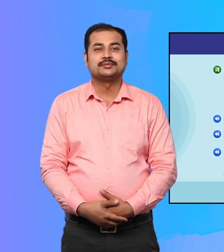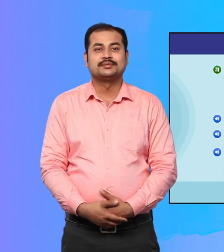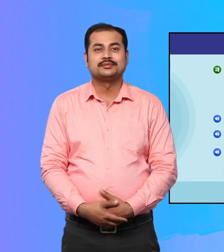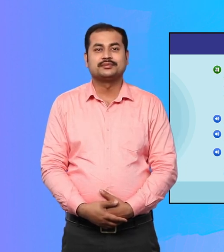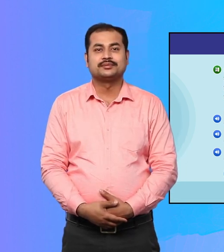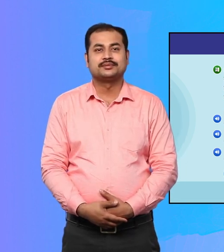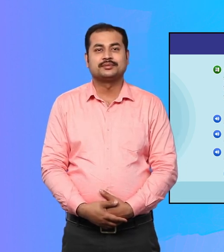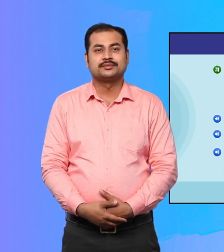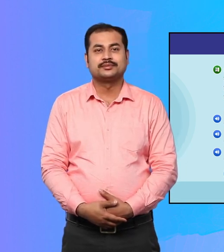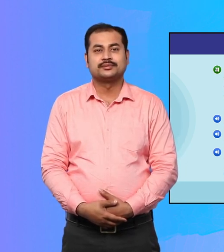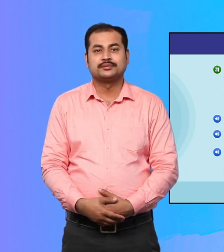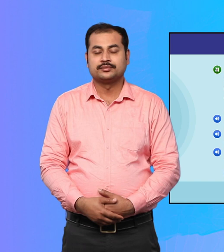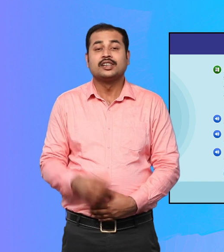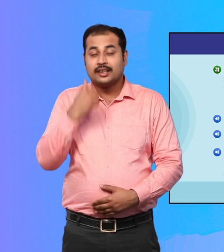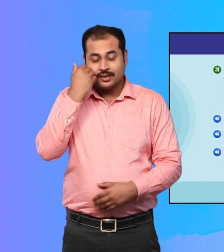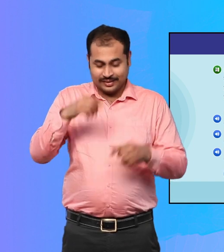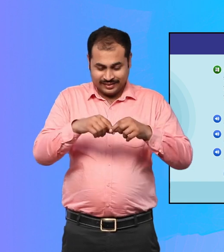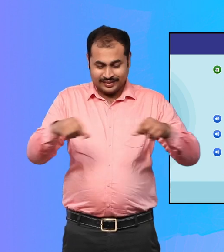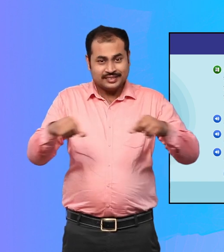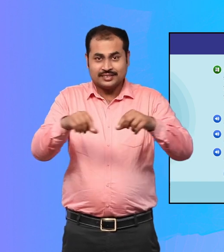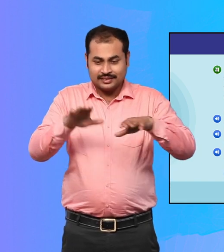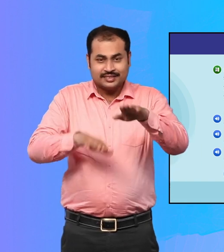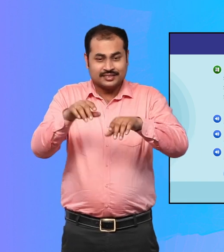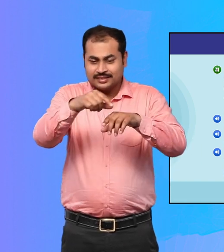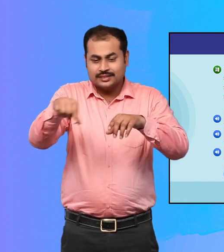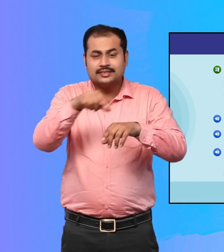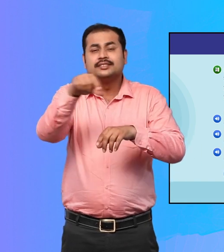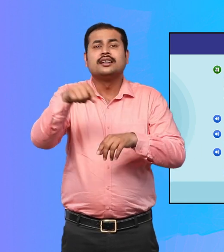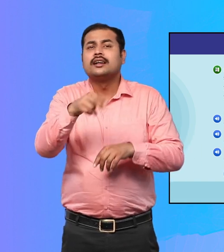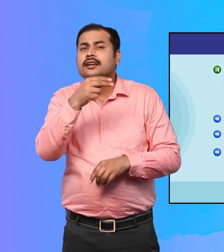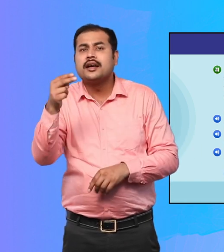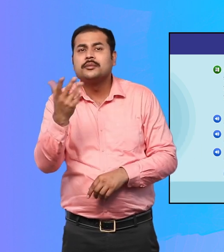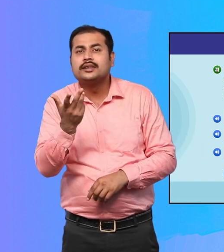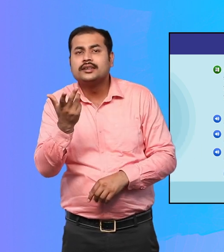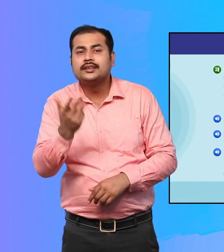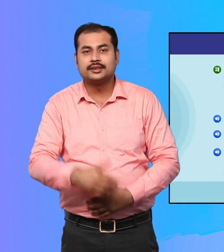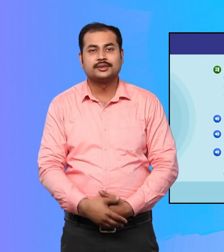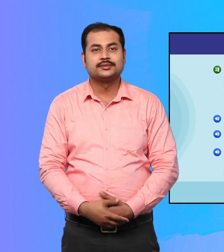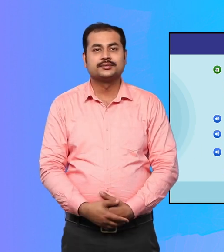झाल कि इन पीली पट्टियों को क्या कहा जाता है